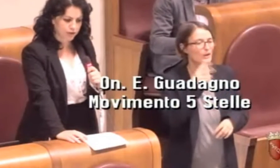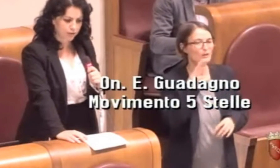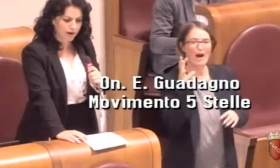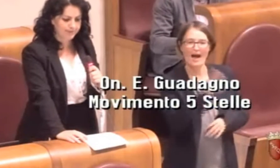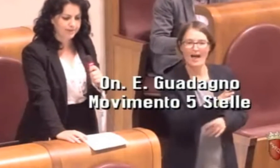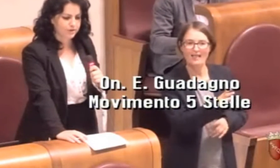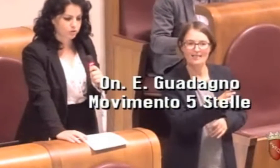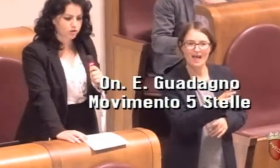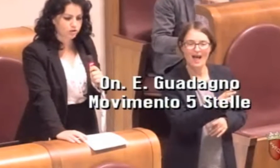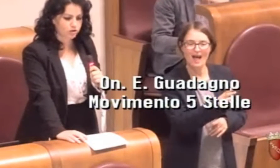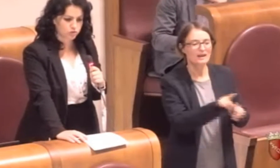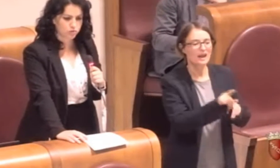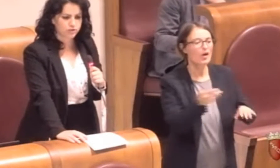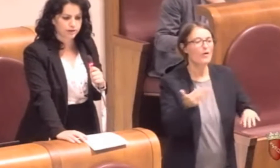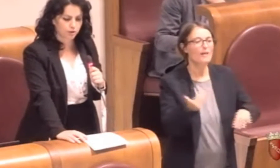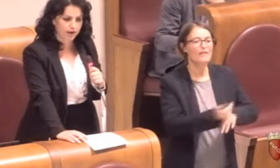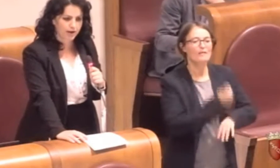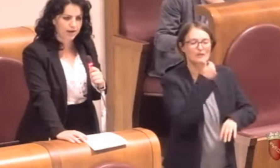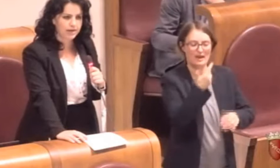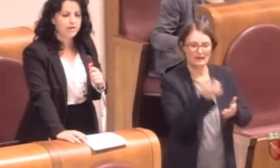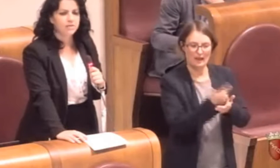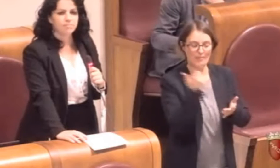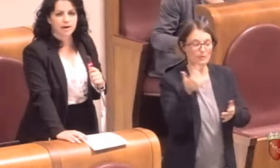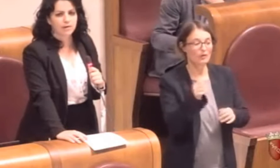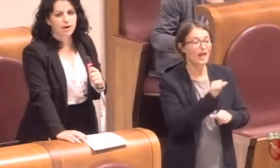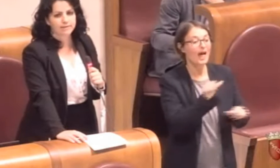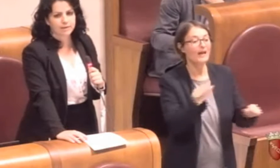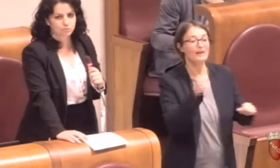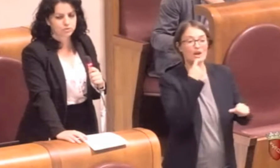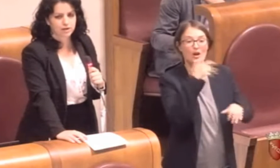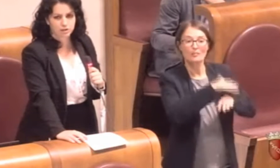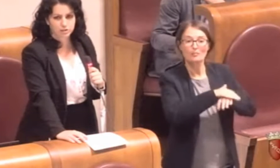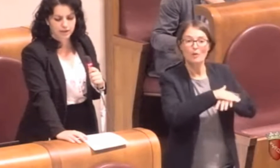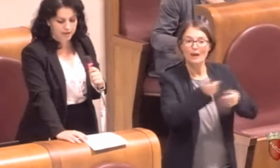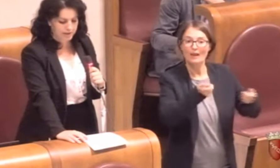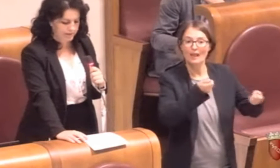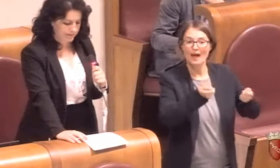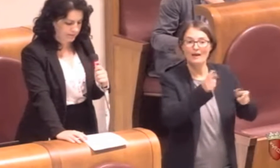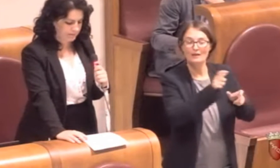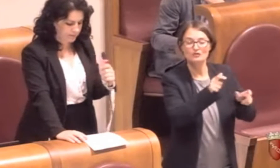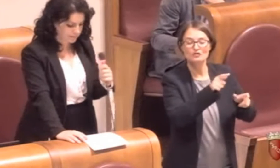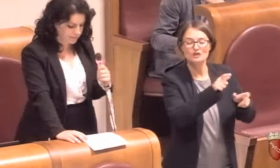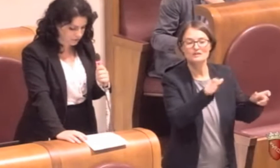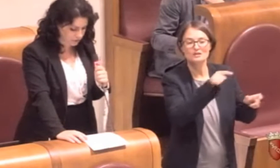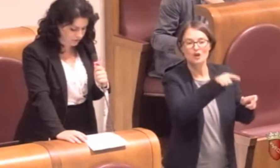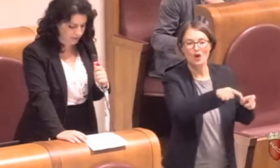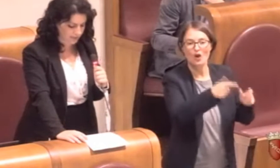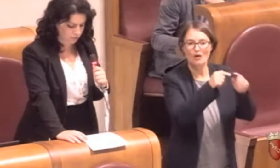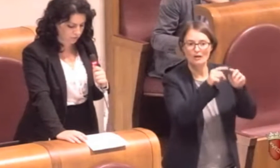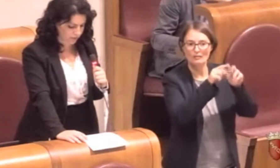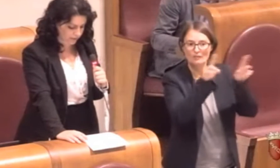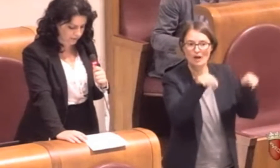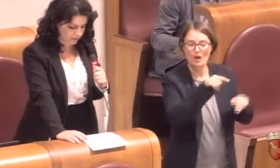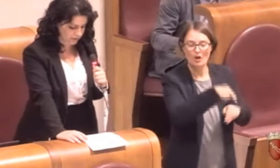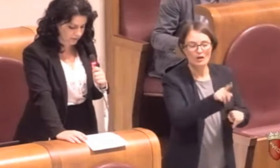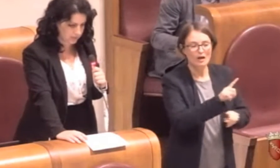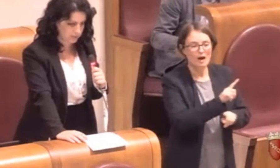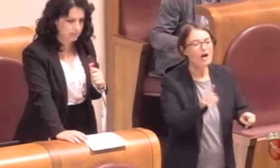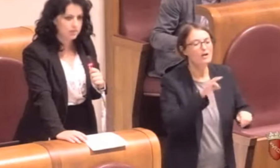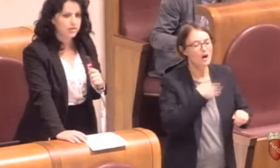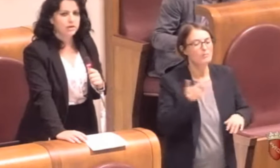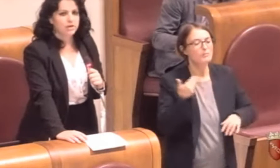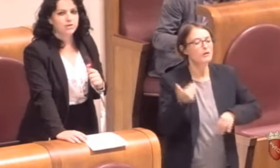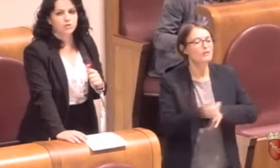non riguarda solo i gestori del locale ma riguarda tutta la città e in primis ci sentiamo toccati noi